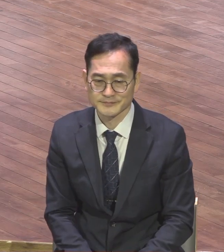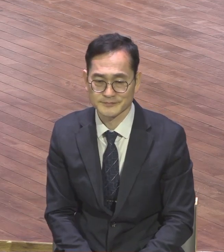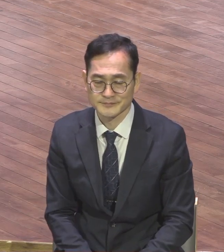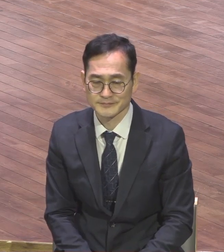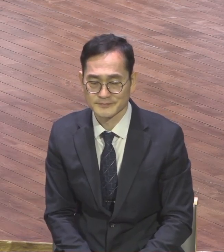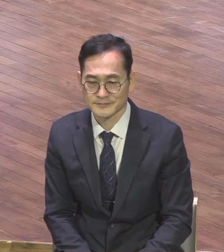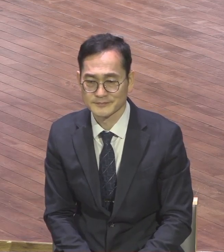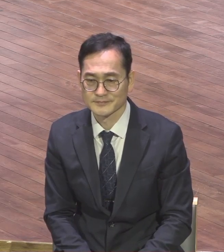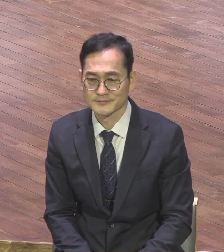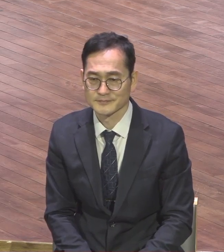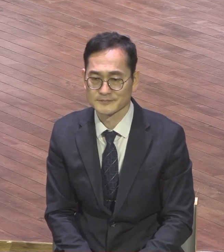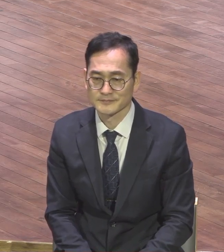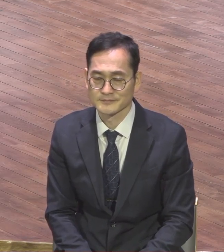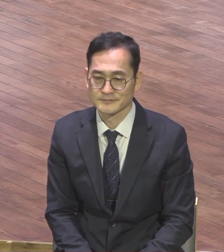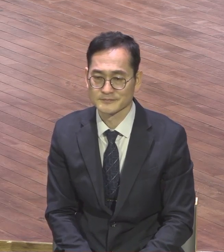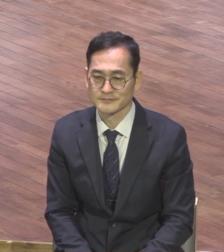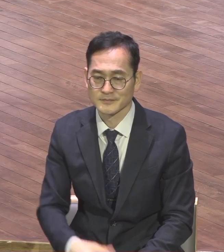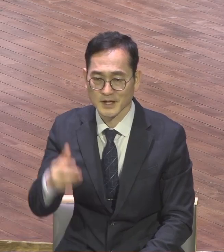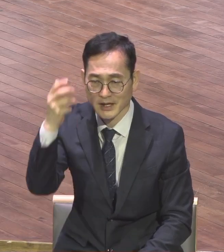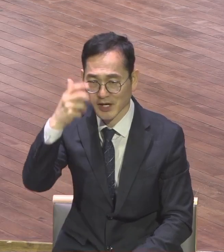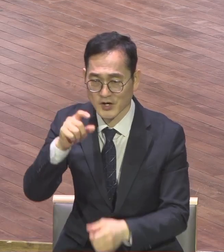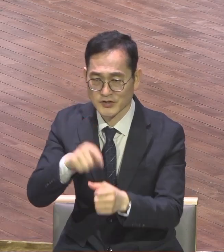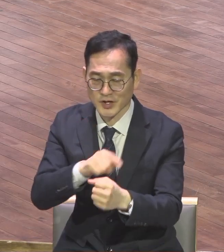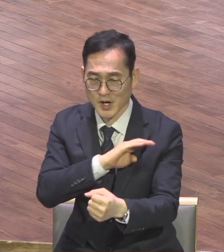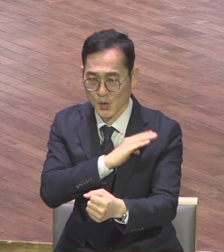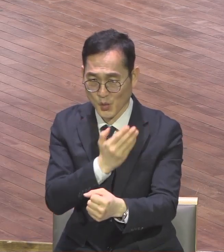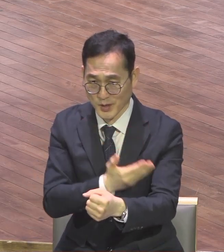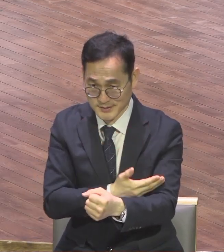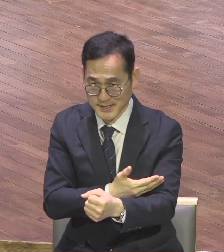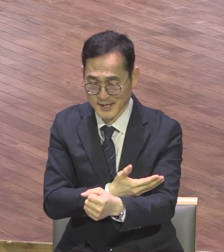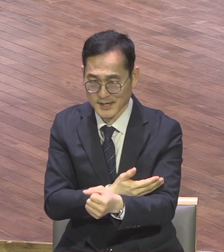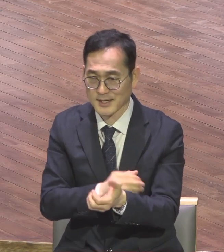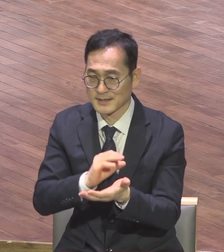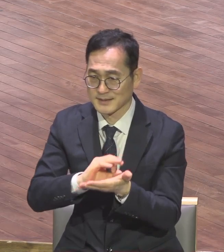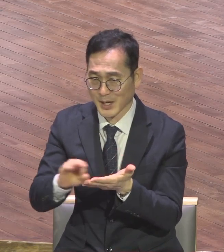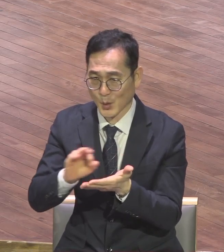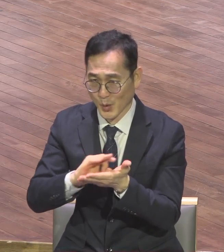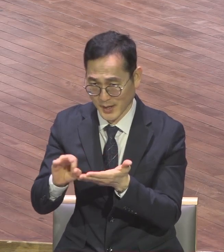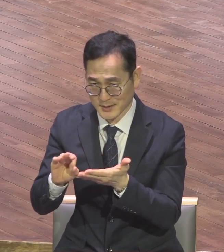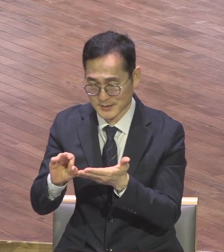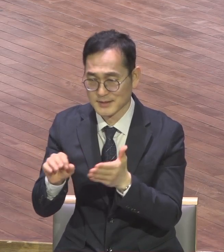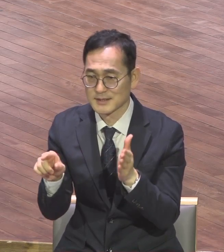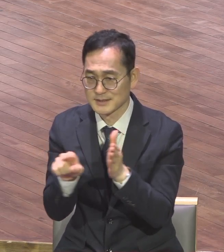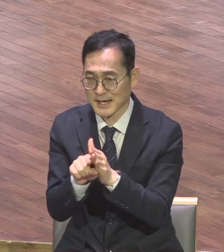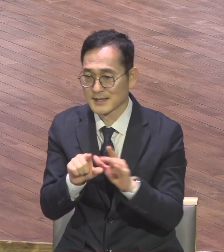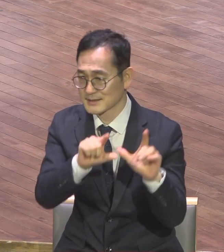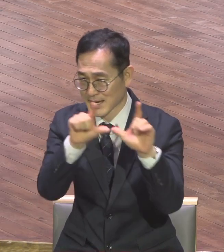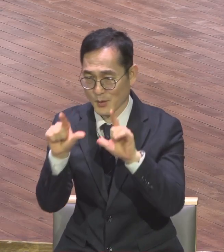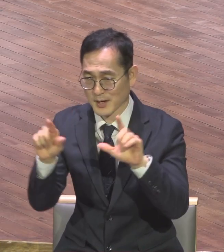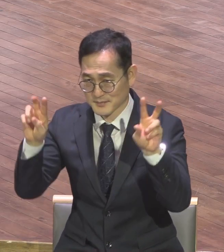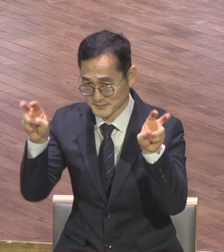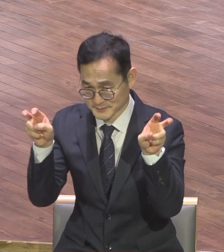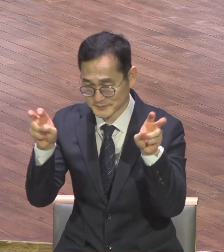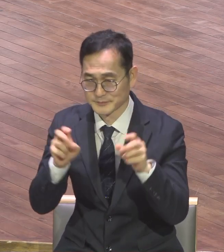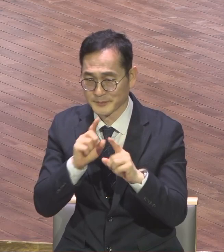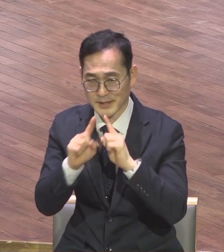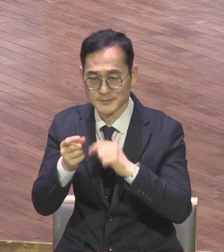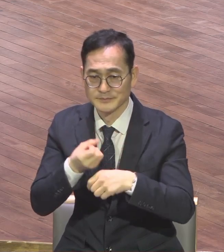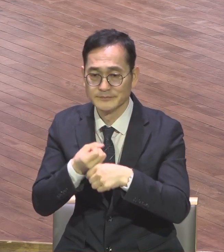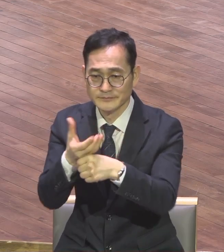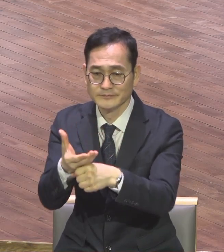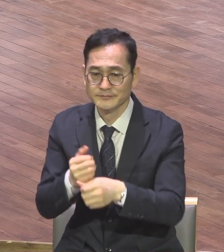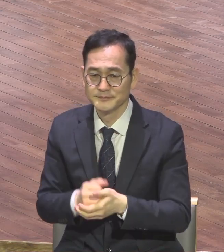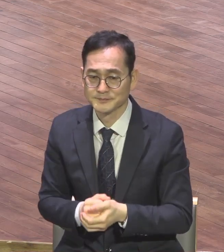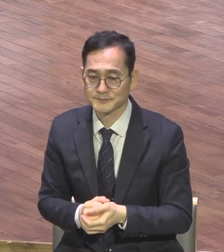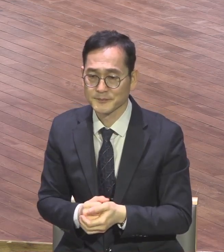이들의 말씀 가지고 영적 권세를 사용하는 신앙의 생활이라는 제목으로 말씀을 드립니다.